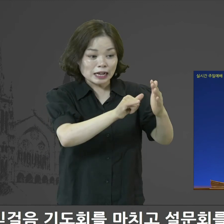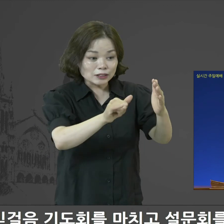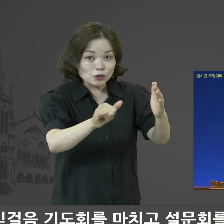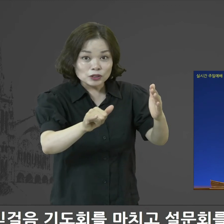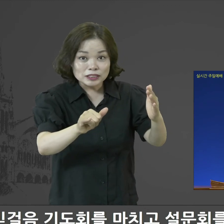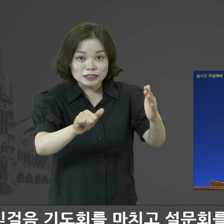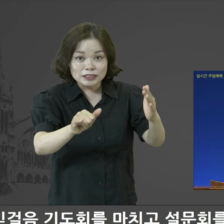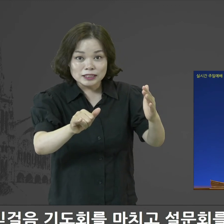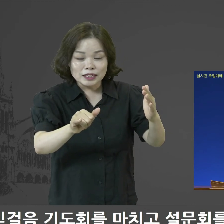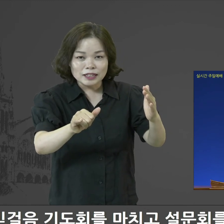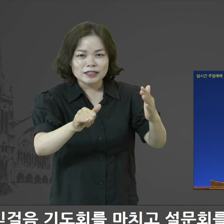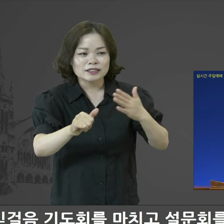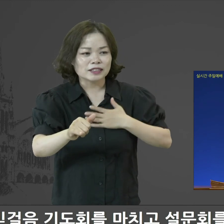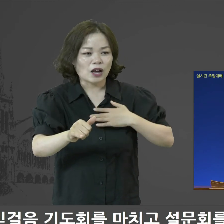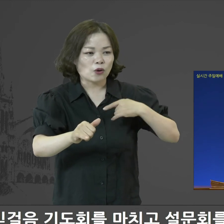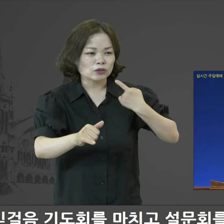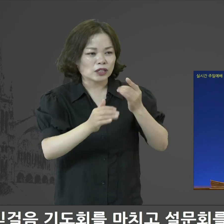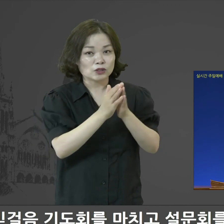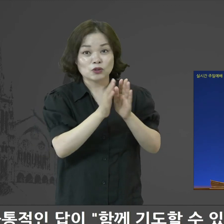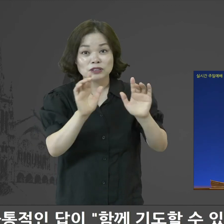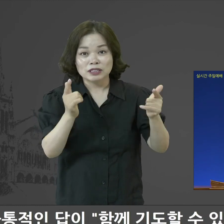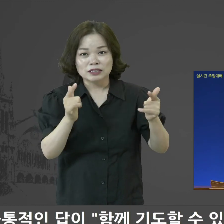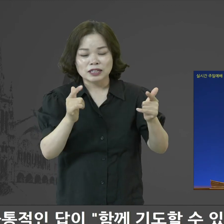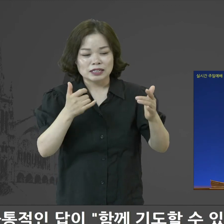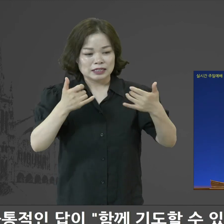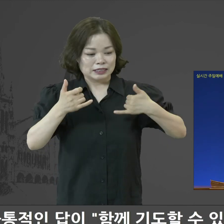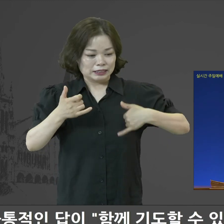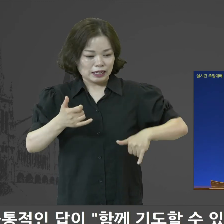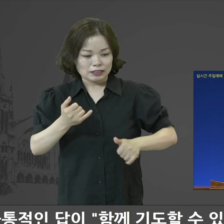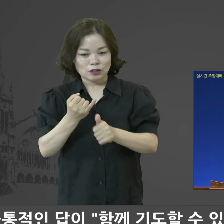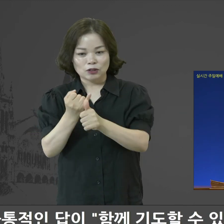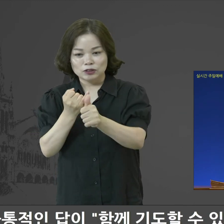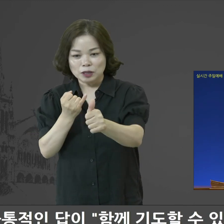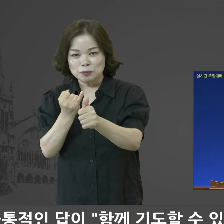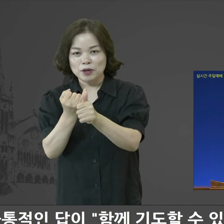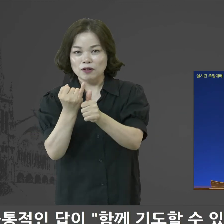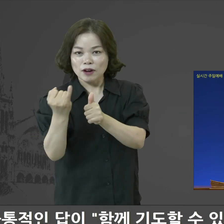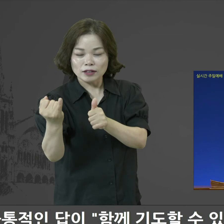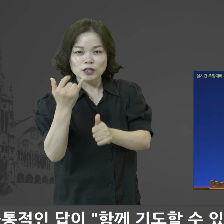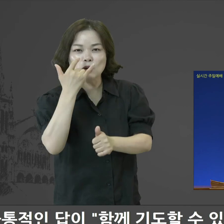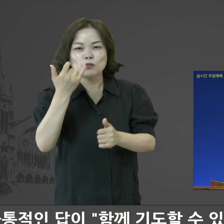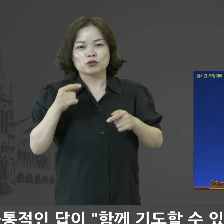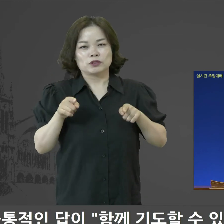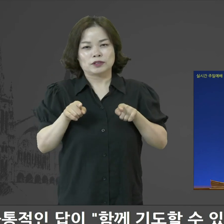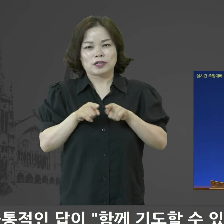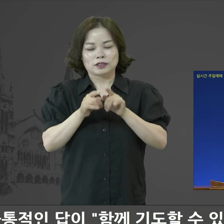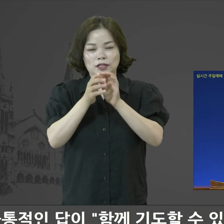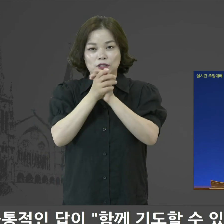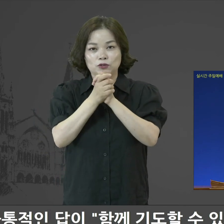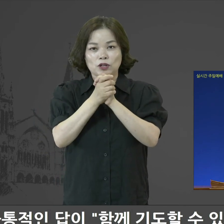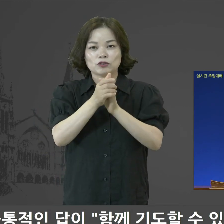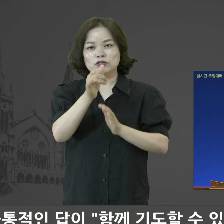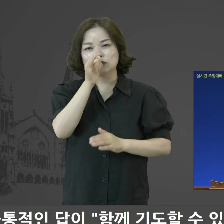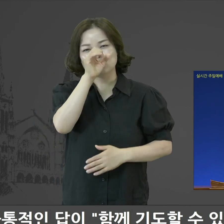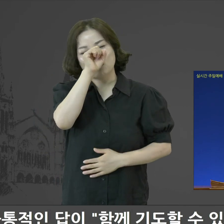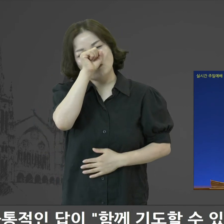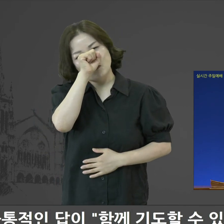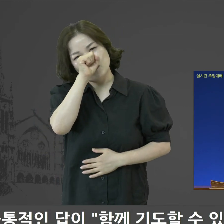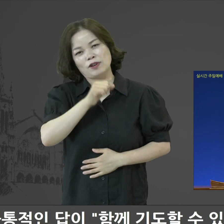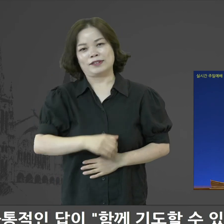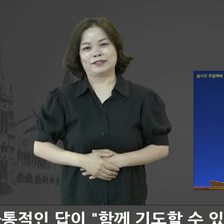가족들이 나 혼자 기도한 게 아니라 자녀, 남편, 아내, 부모님과 함께 기도할 수 있어서 참 좋았습니다.